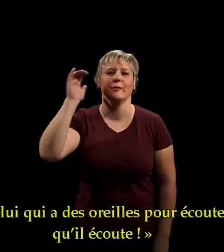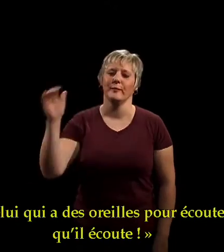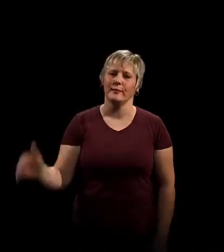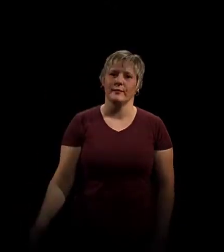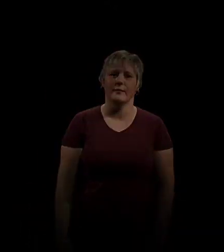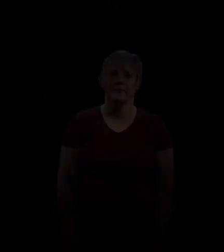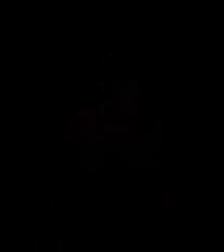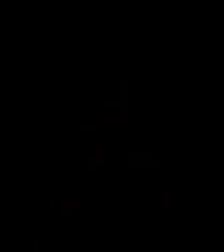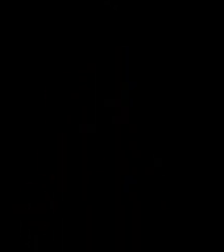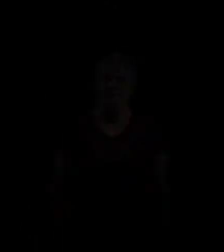qu'il écoute. »